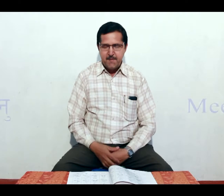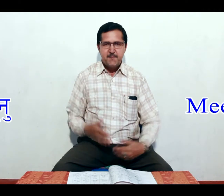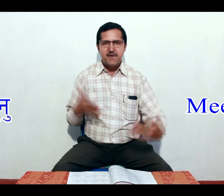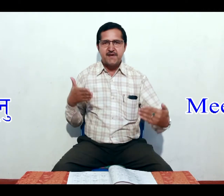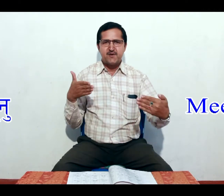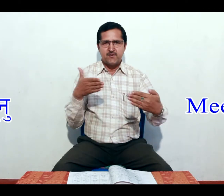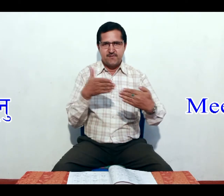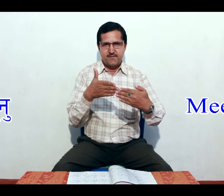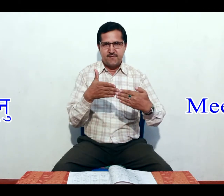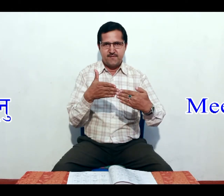भेट्नु,